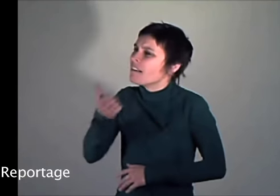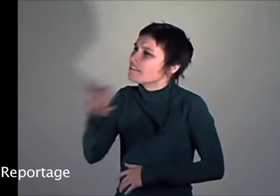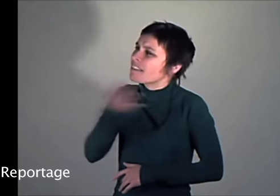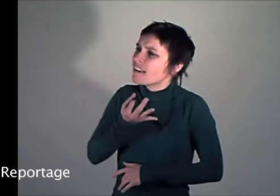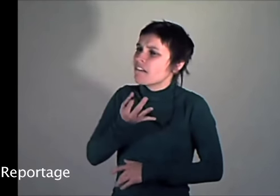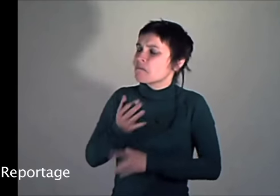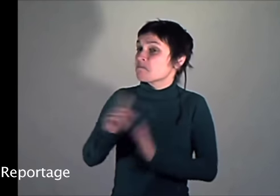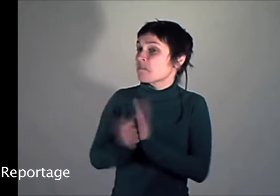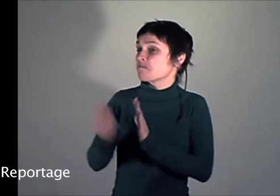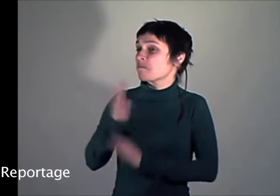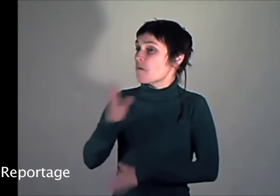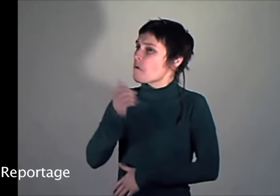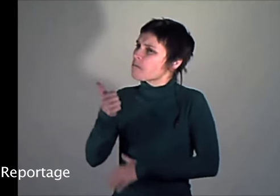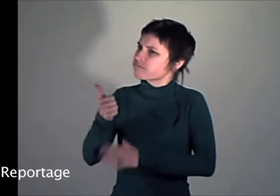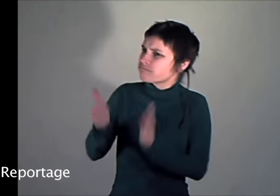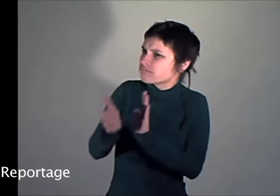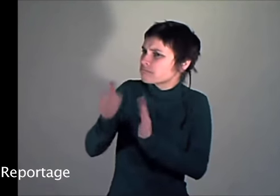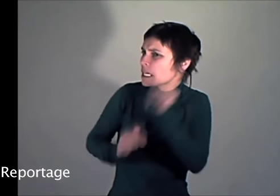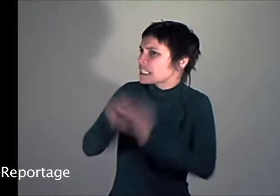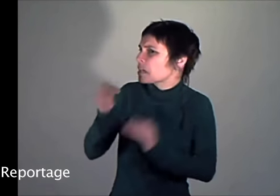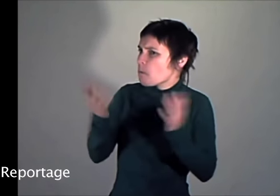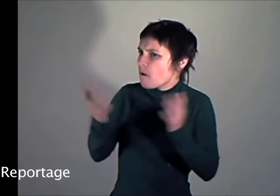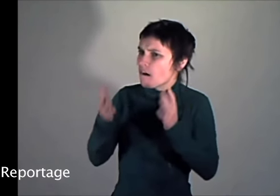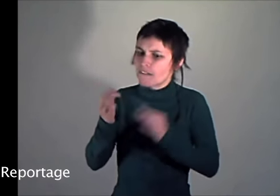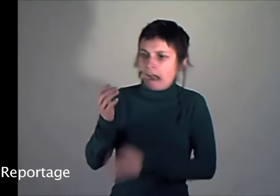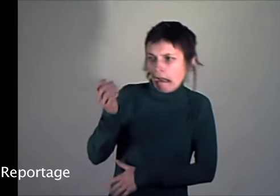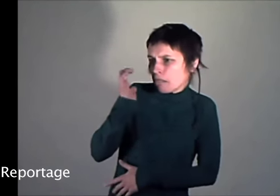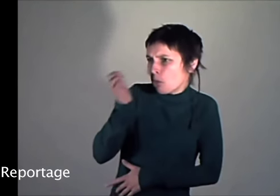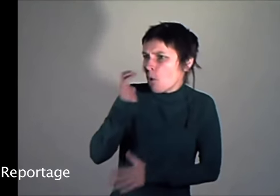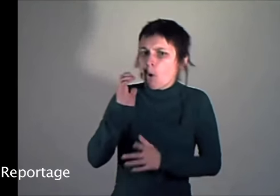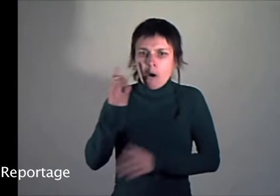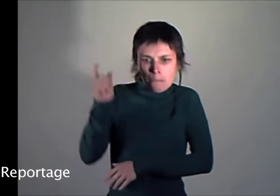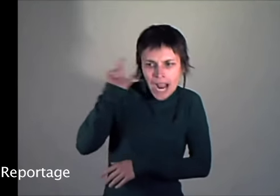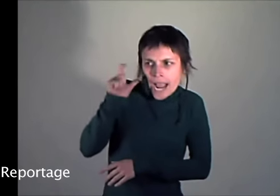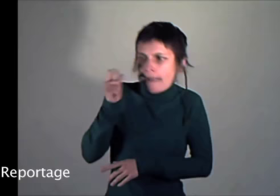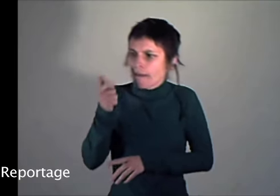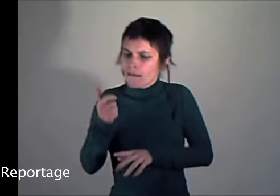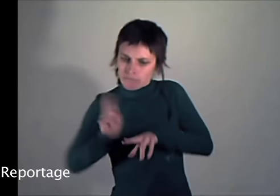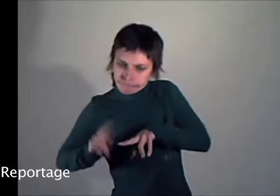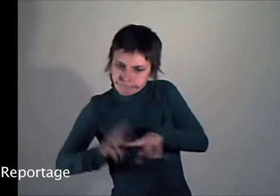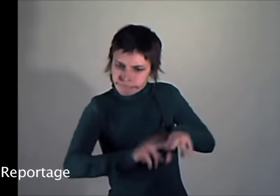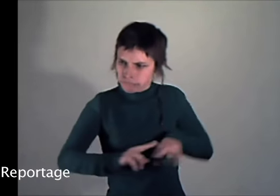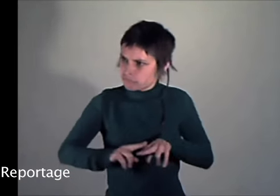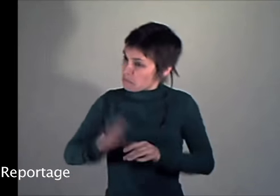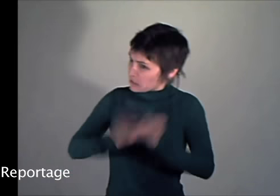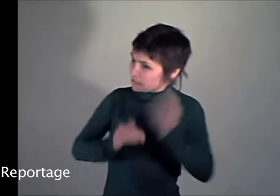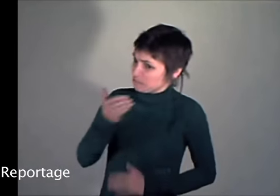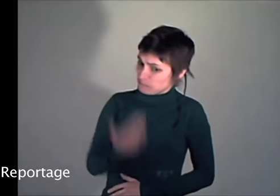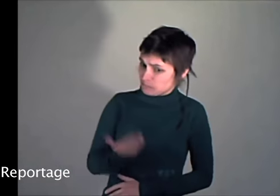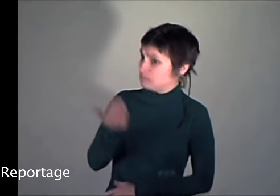moi je voudrais revenir sur un truc, Jacques, que tu as dit au tout début, et où tu disais que tu réparais